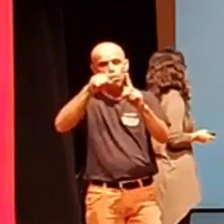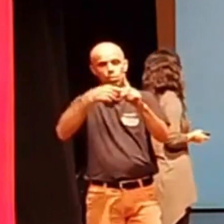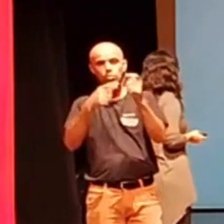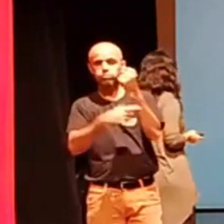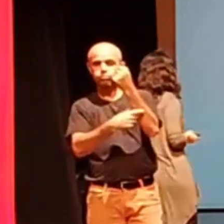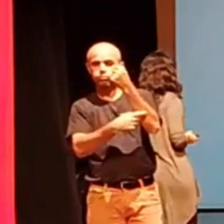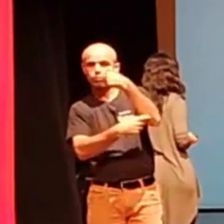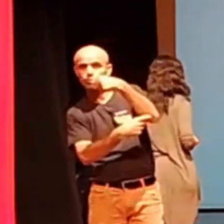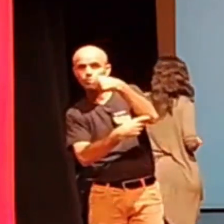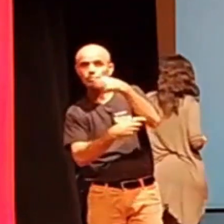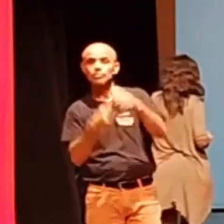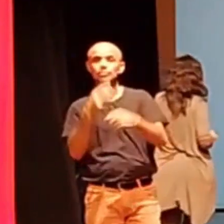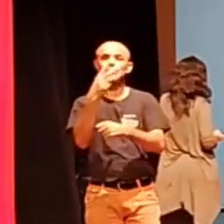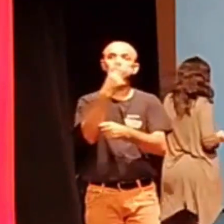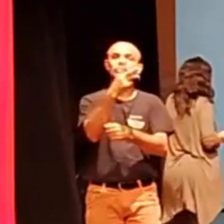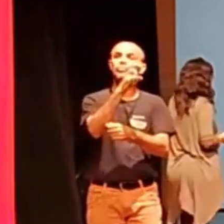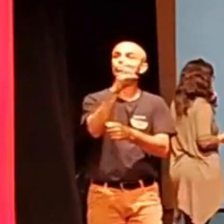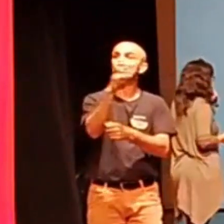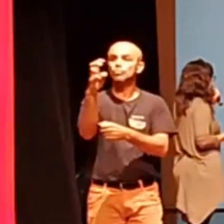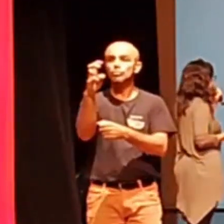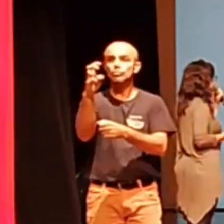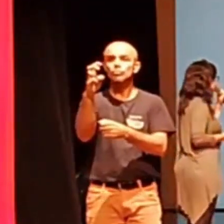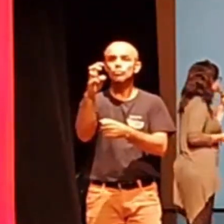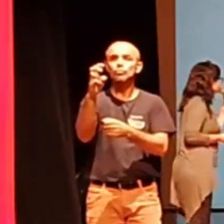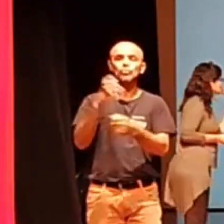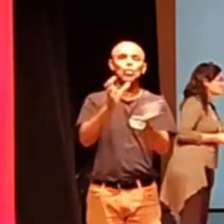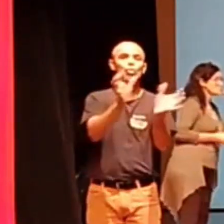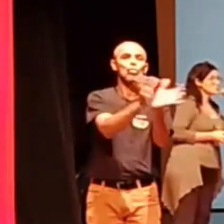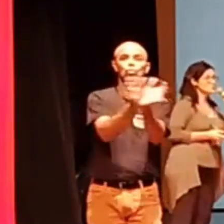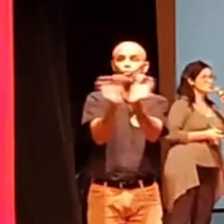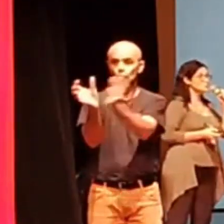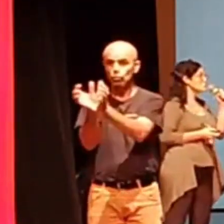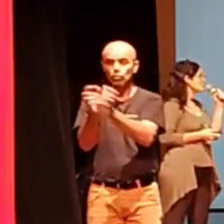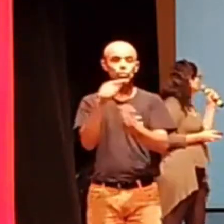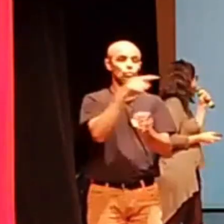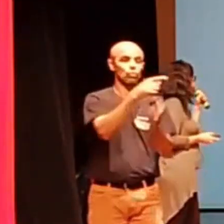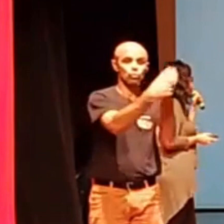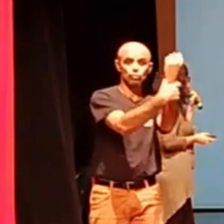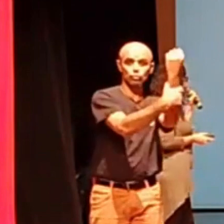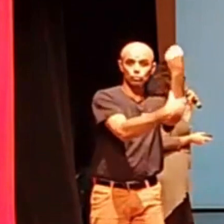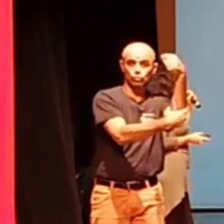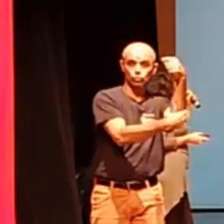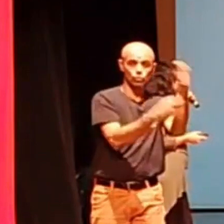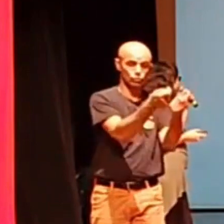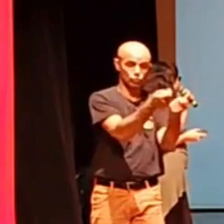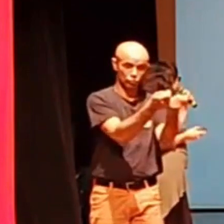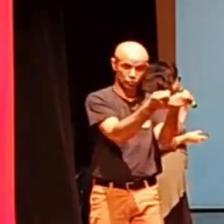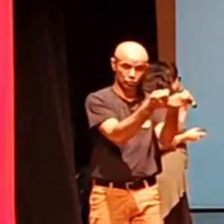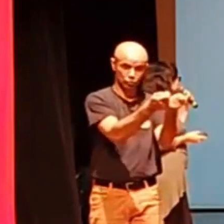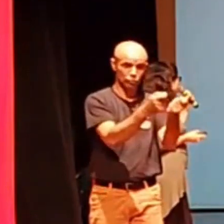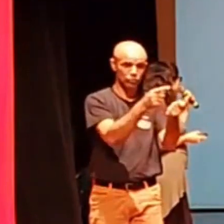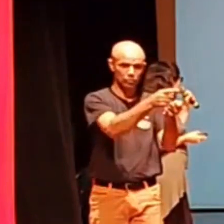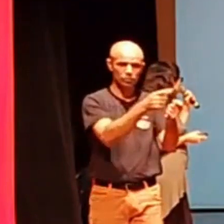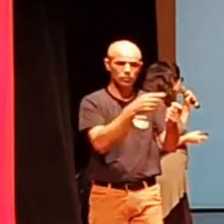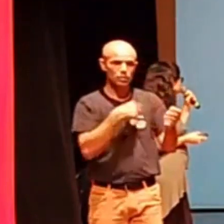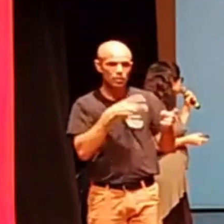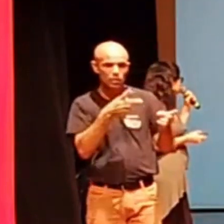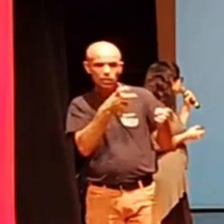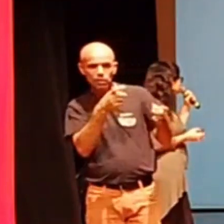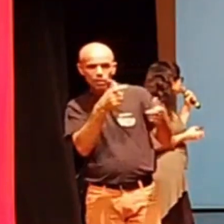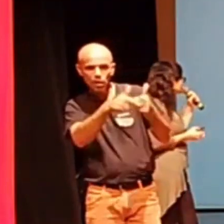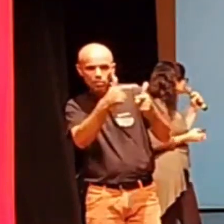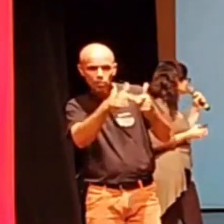aí 355 mulheres, divididas em 2 grupos, um com escoliose e outro com controle, mostrando que não foram observados